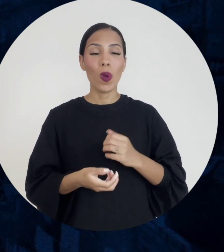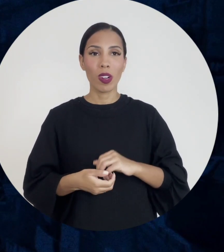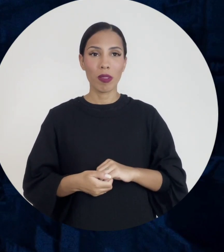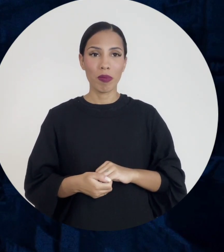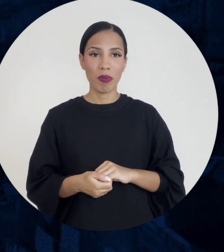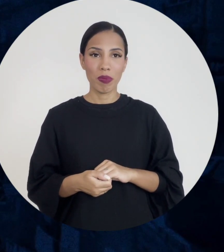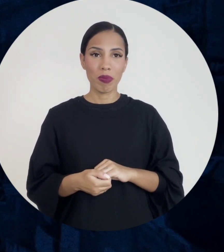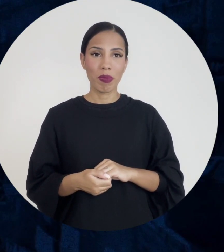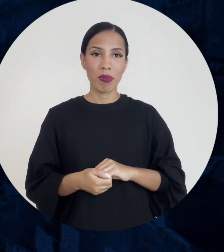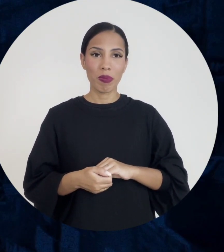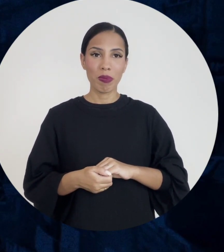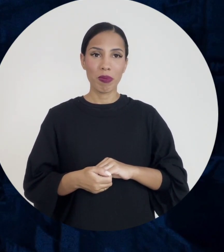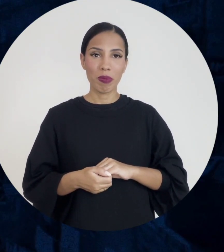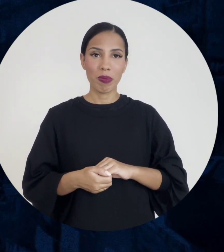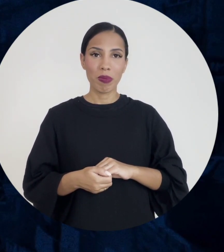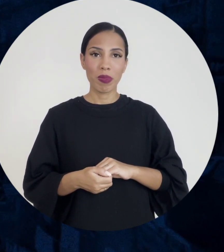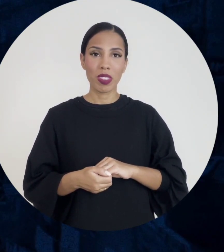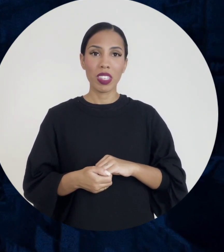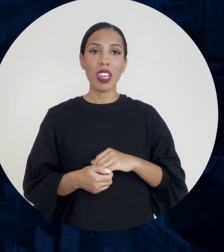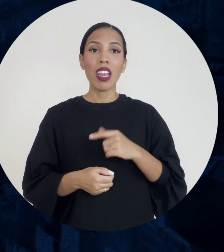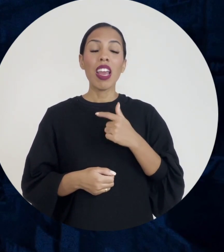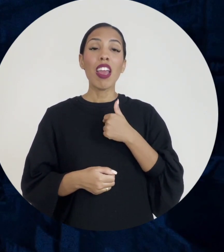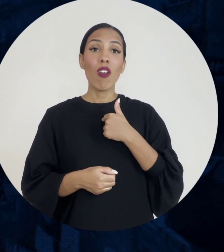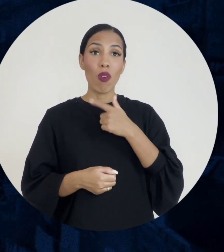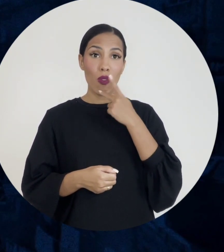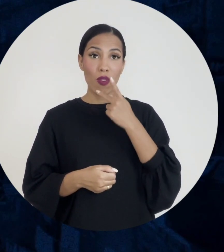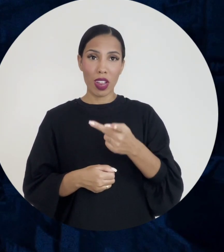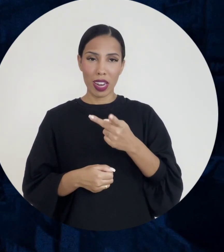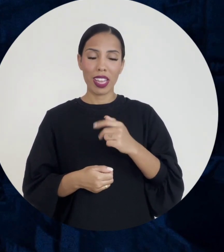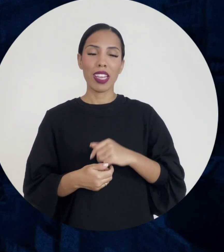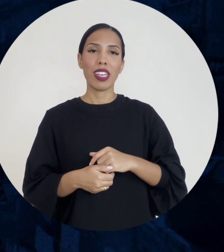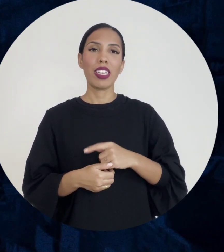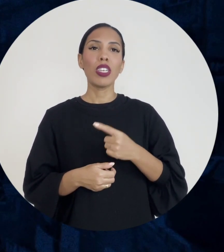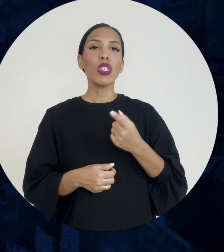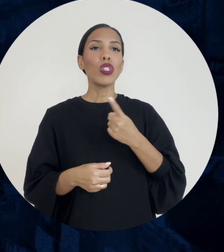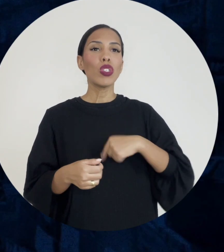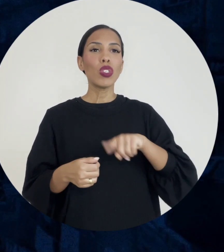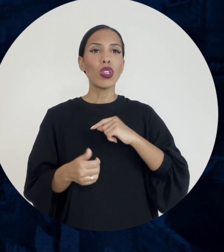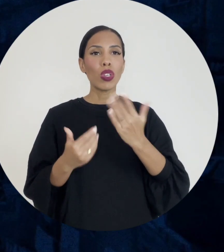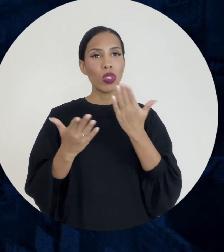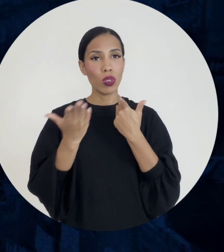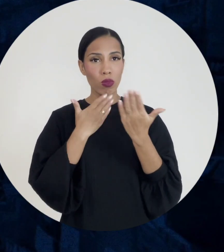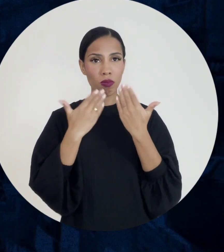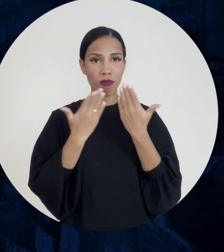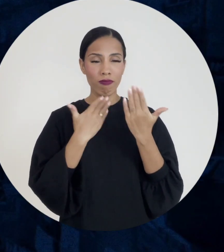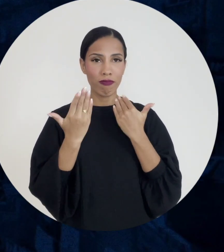esse processo? Como eu tinha falado com você na hora que a gente estava conversando,